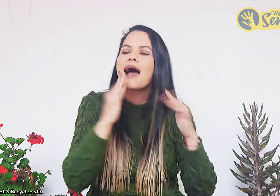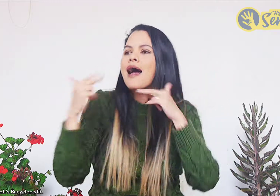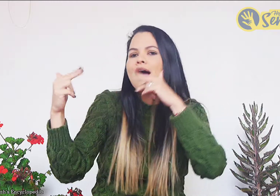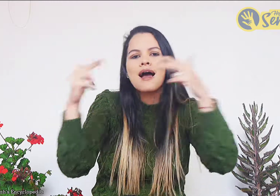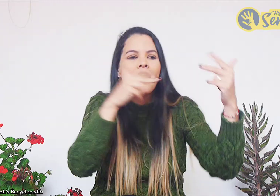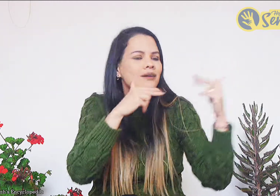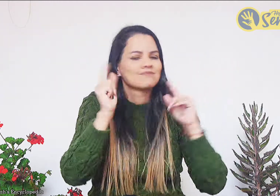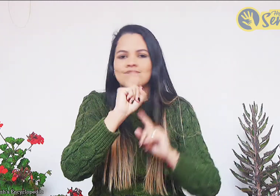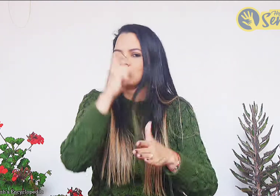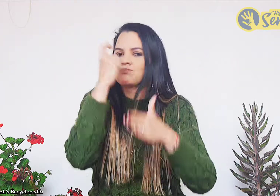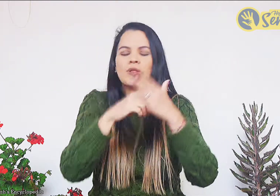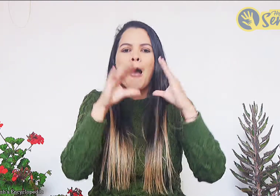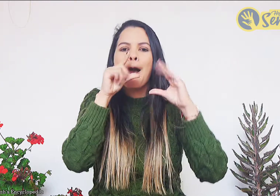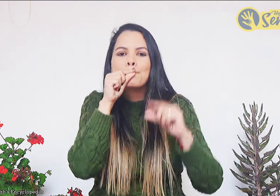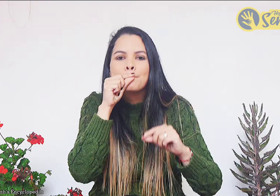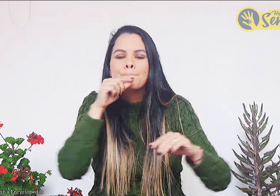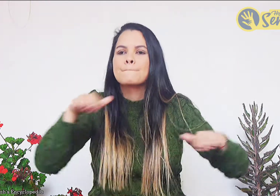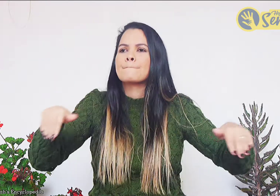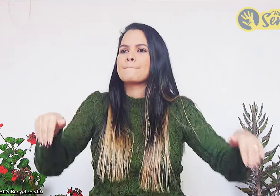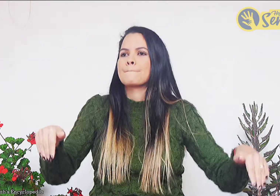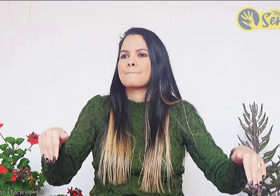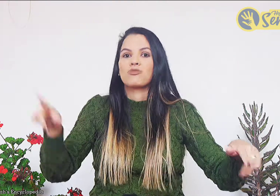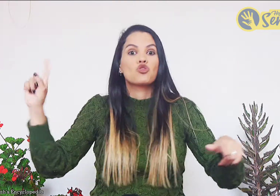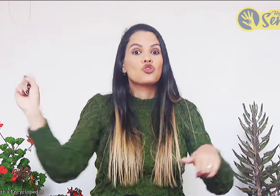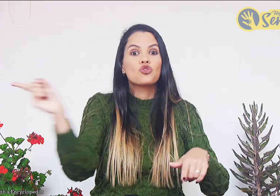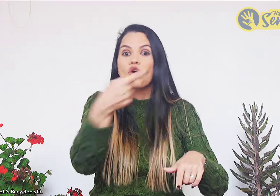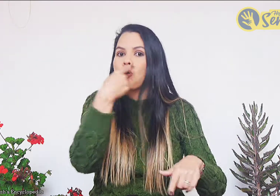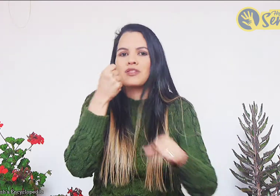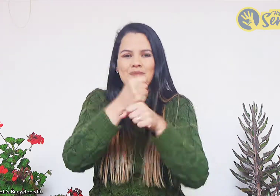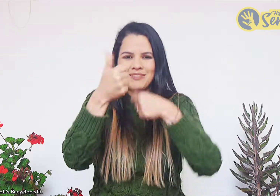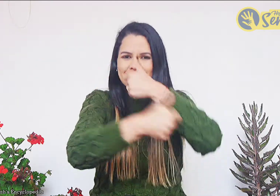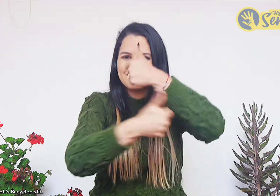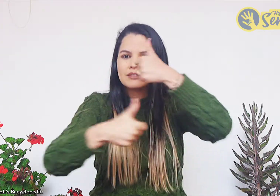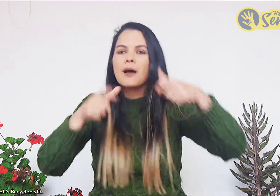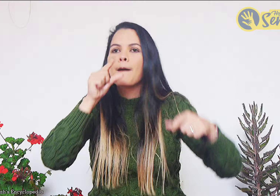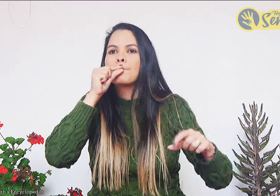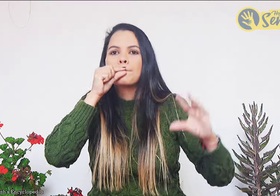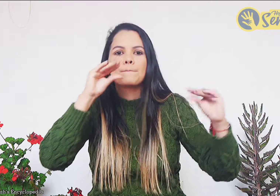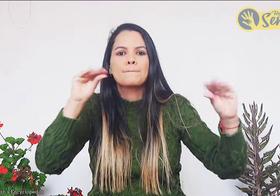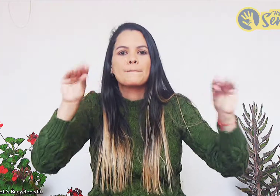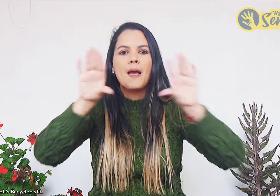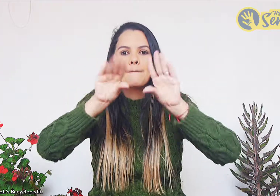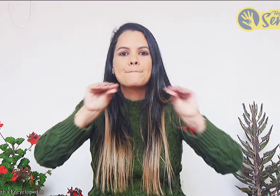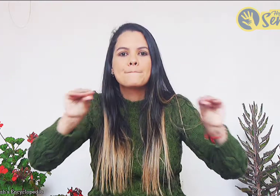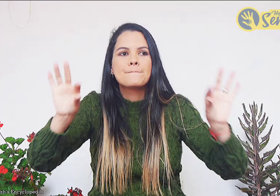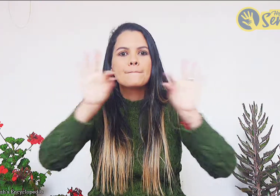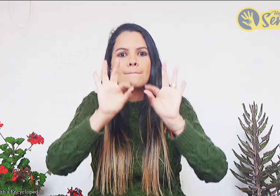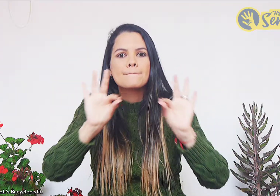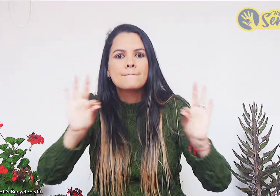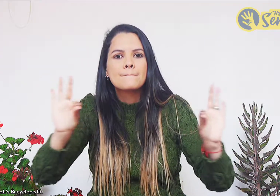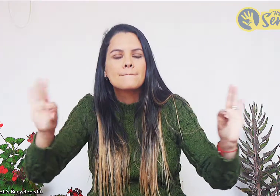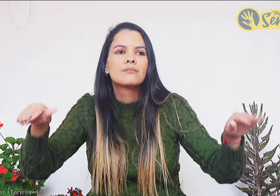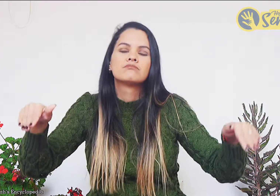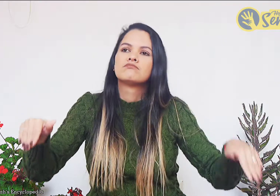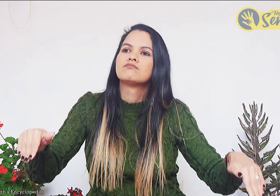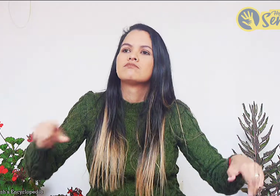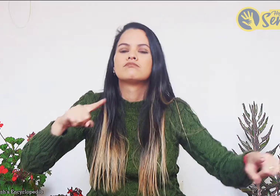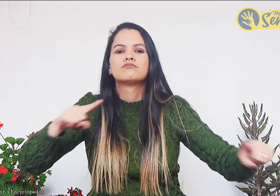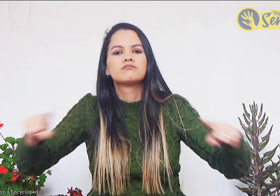les permitían hablar de manera oral, por lo tanto el sultán siempre debía mantenerse en silencio. Sus súbditos no